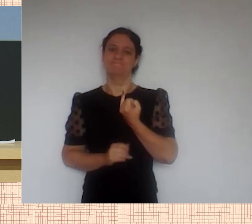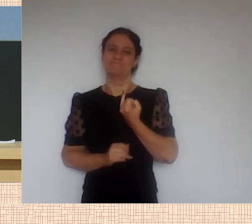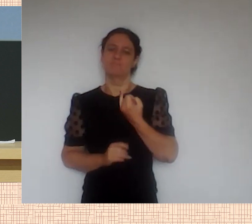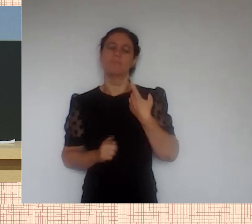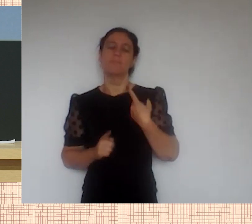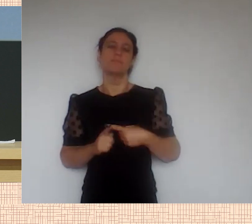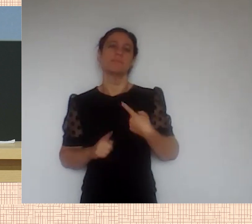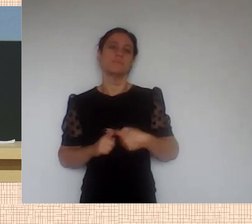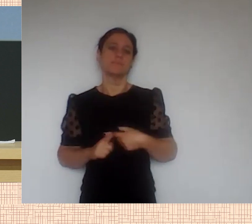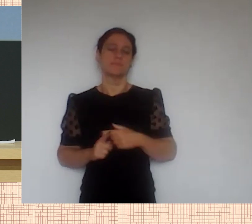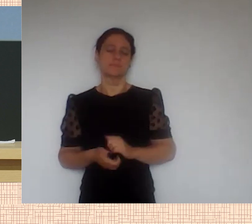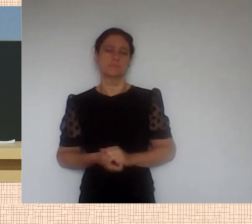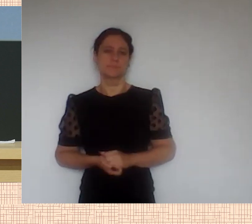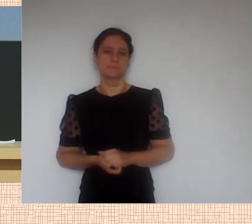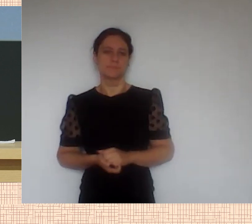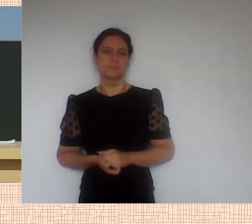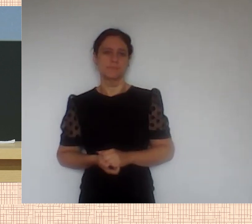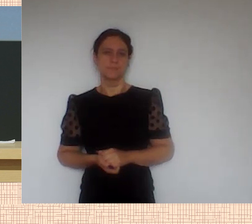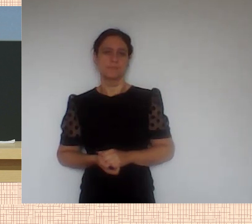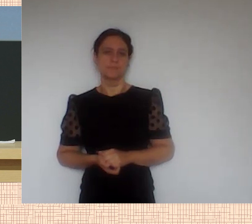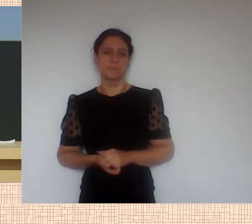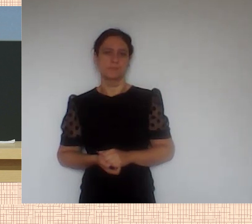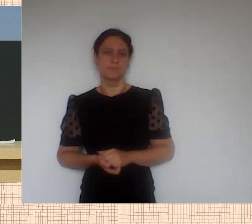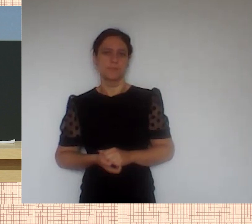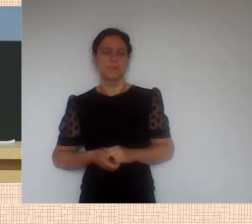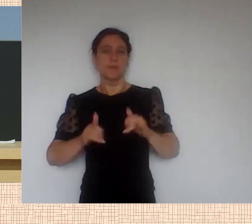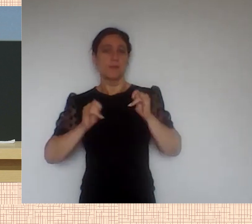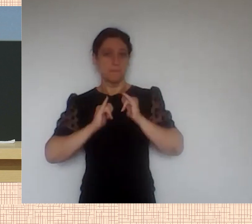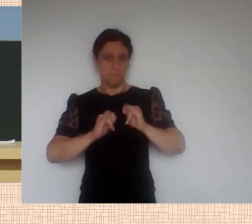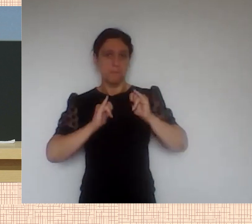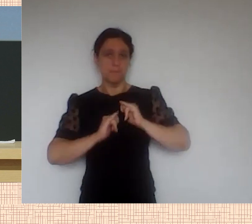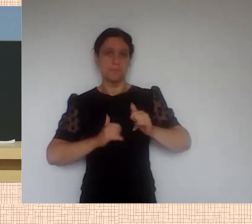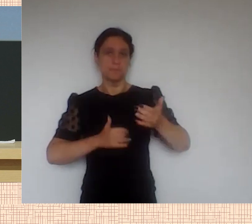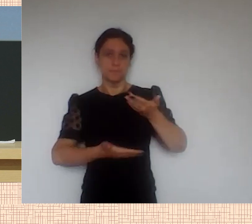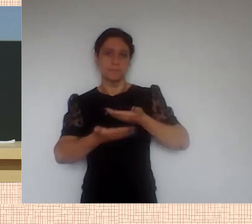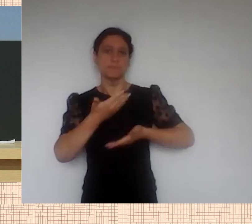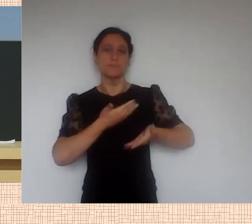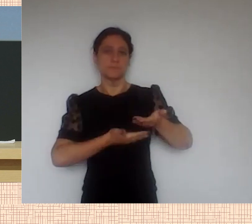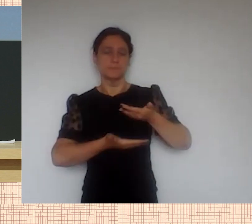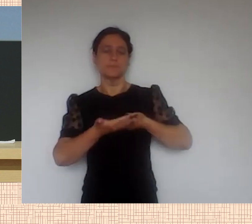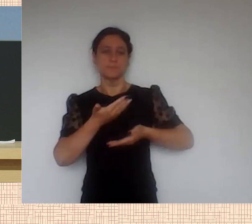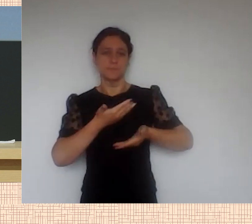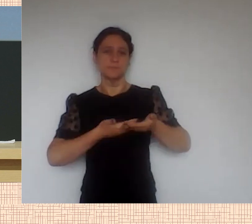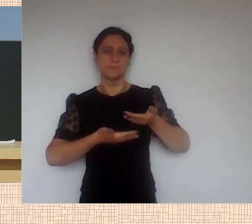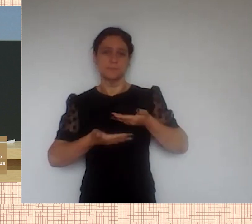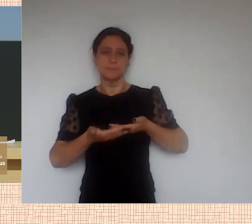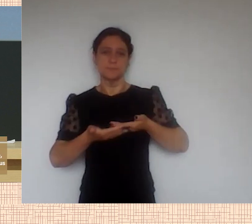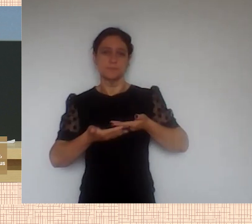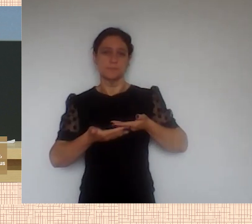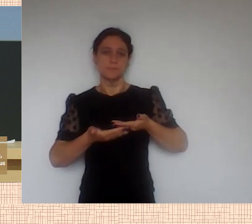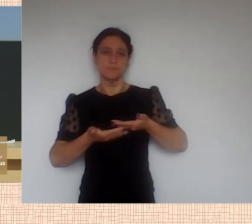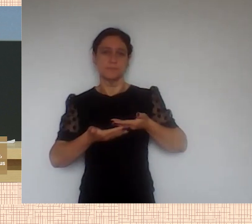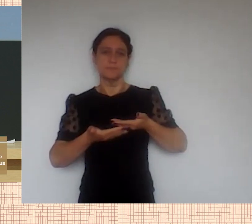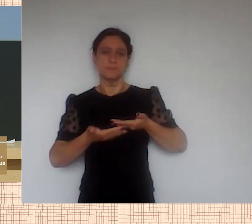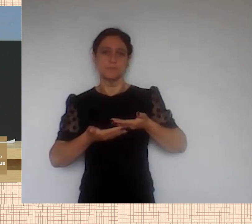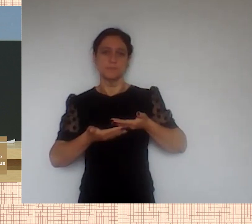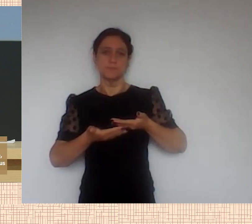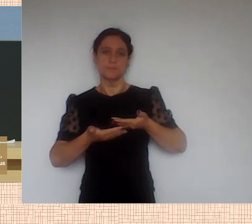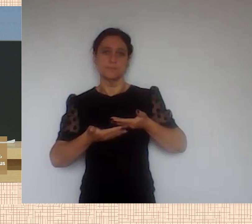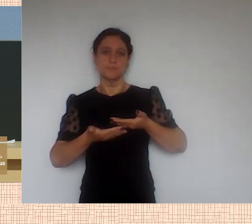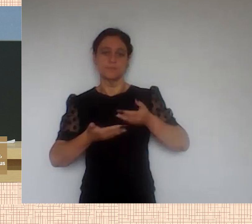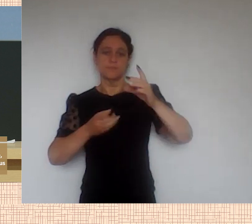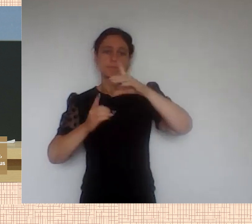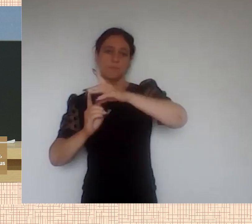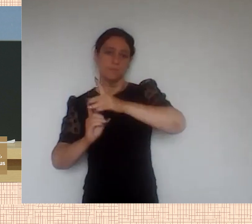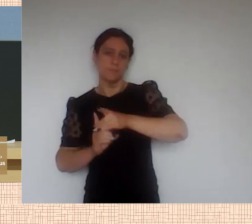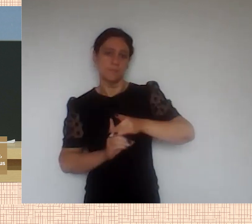essa comunhão leva você para quem? Ora, a nossa comunhão é com o Pai e com